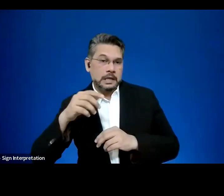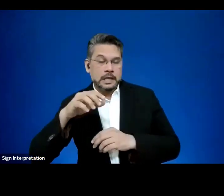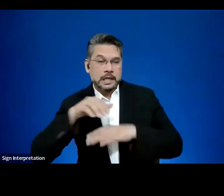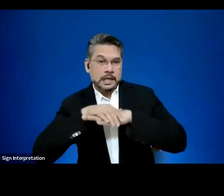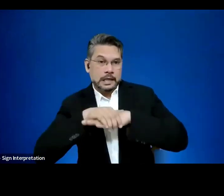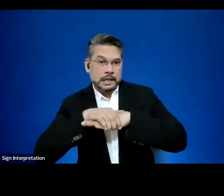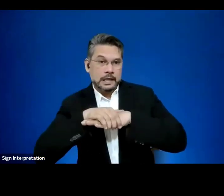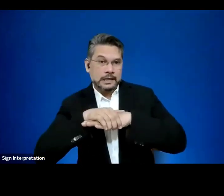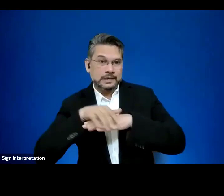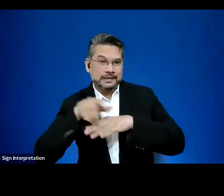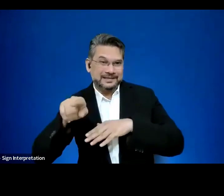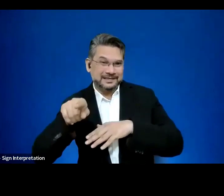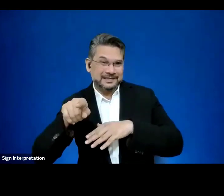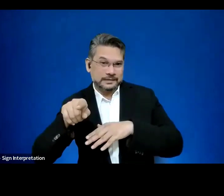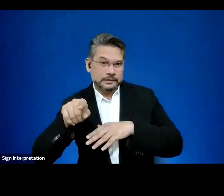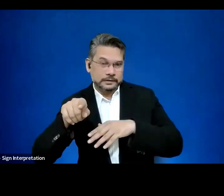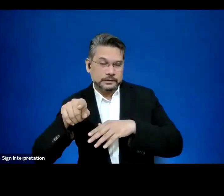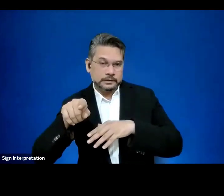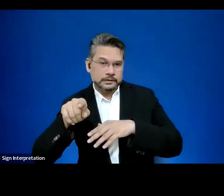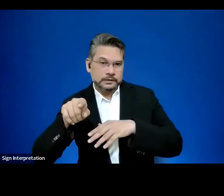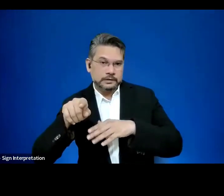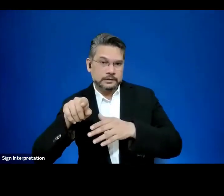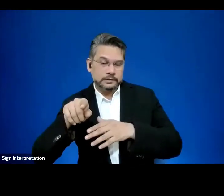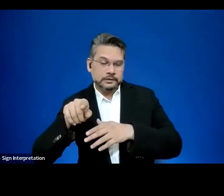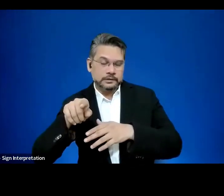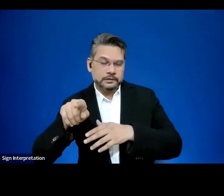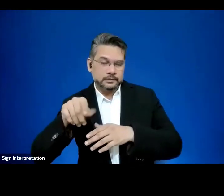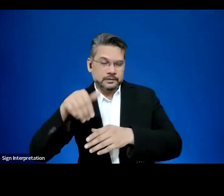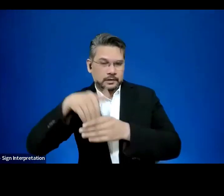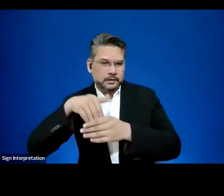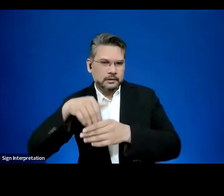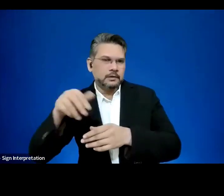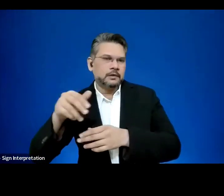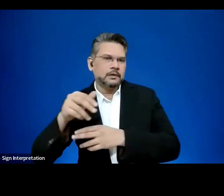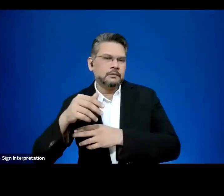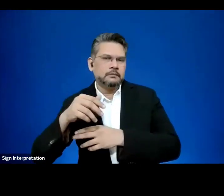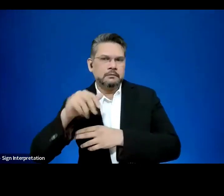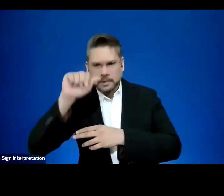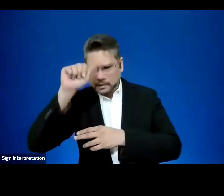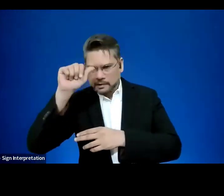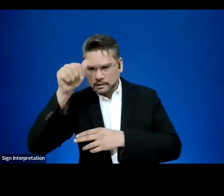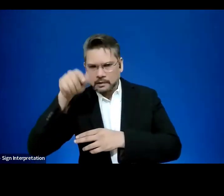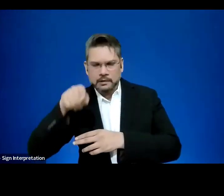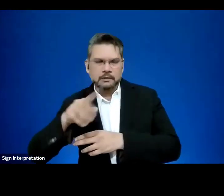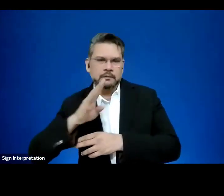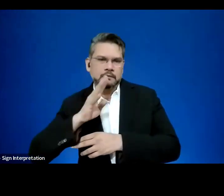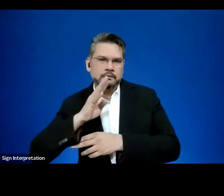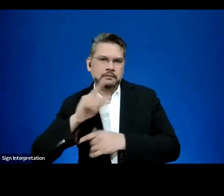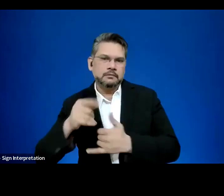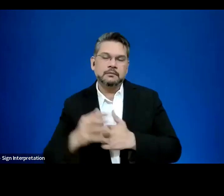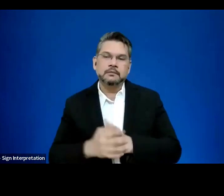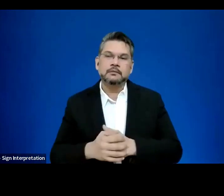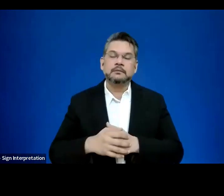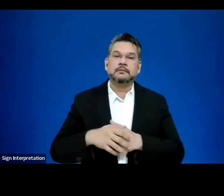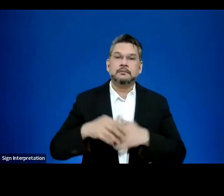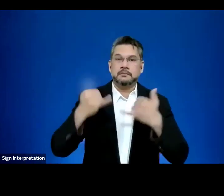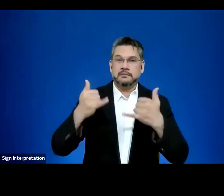聊天里，因为呢，我们听不到那个 Hindi 的这个翻译在英文频道里